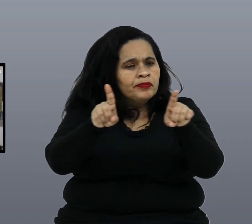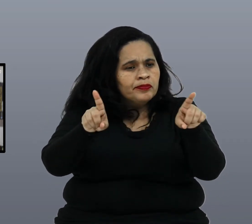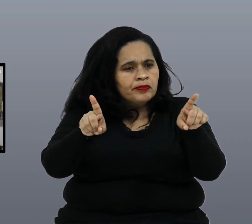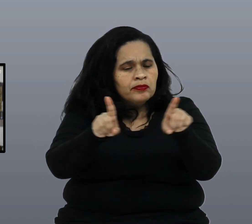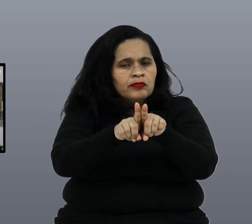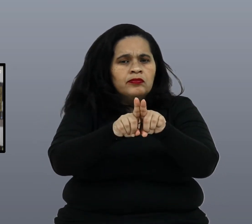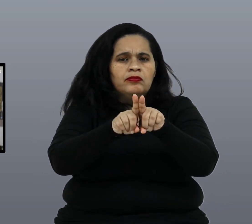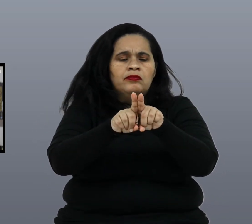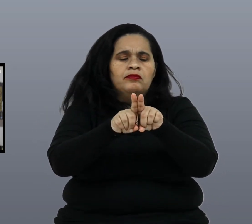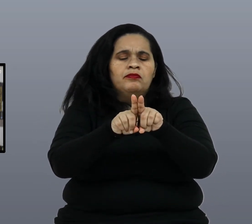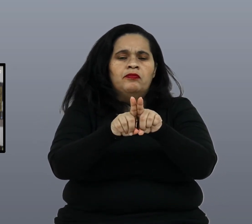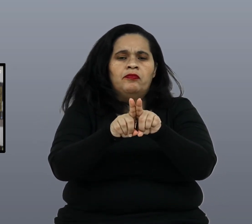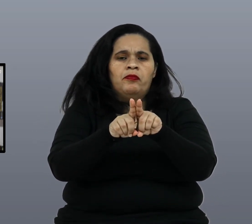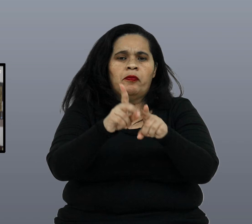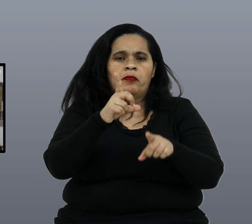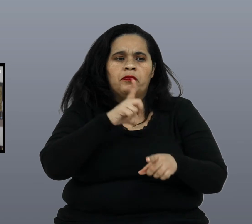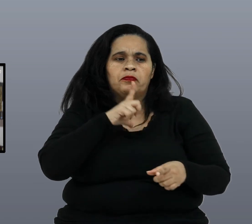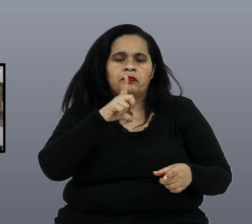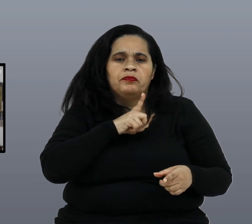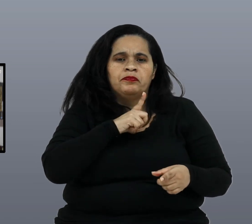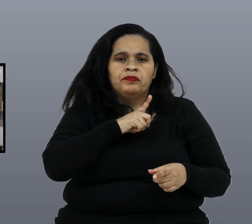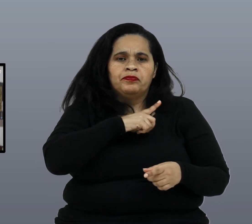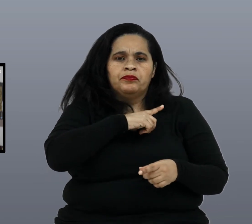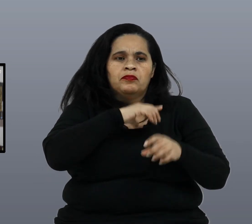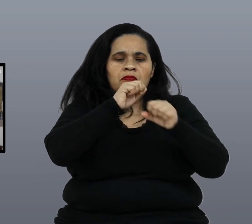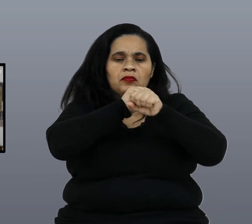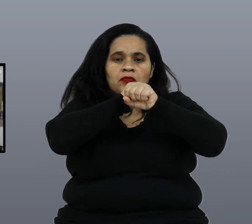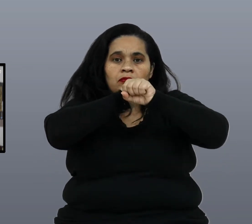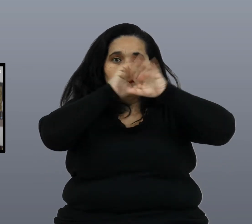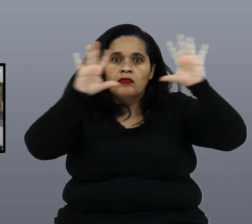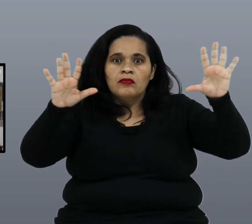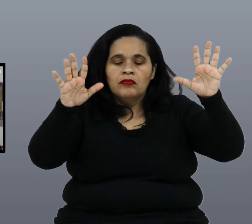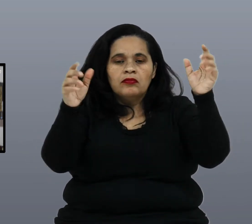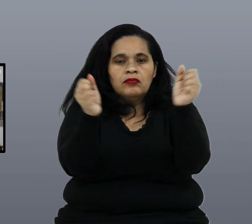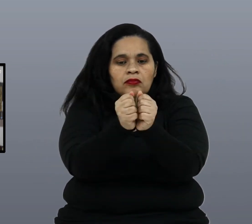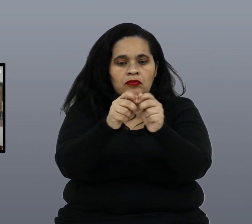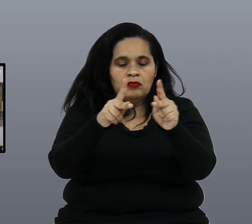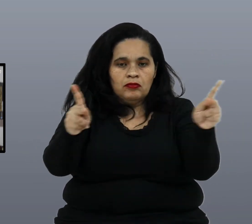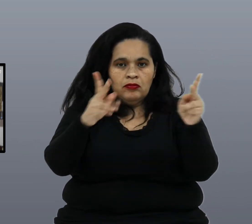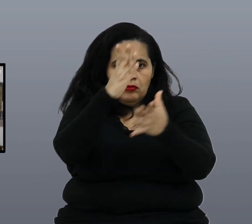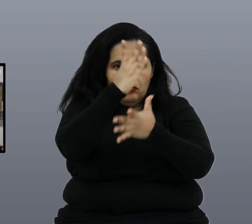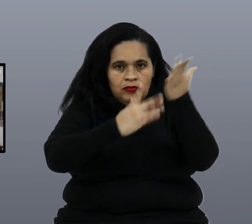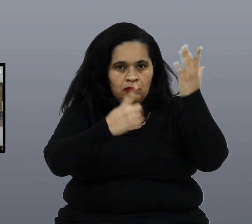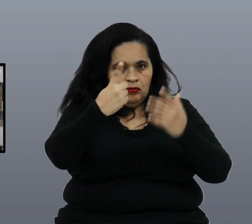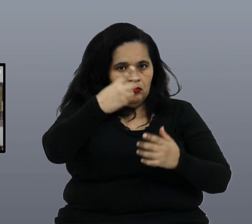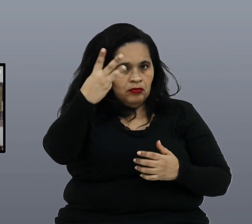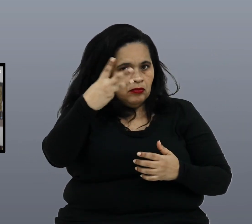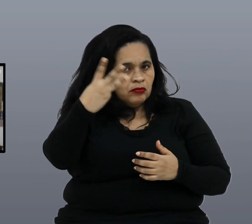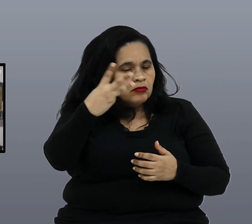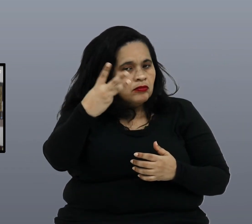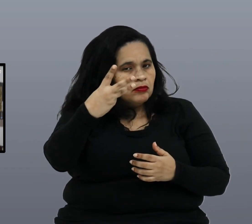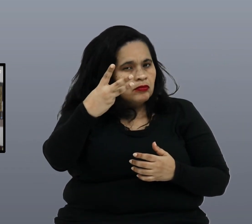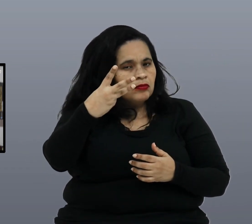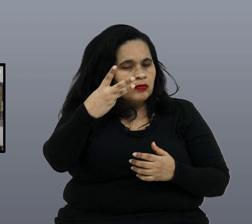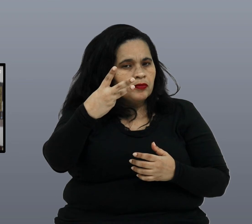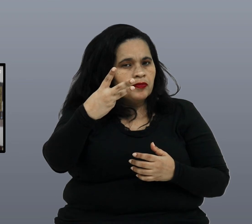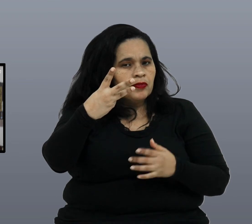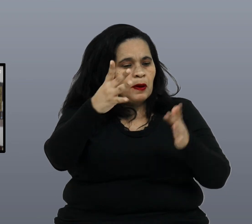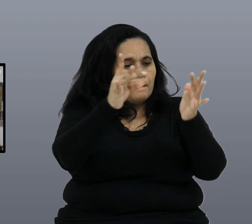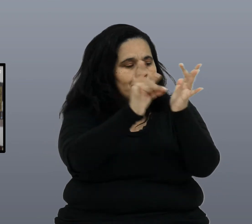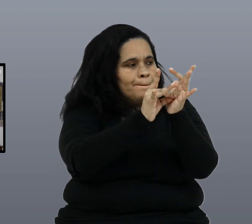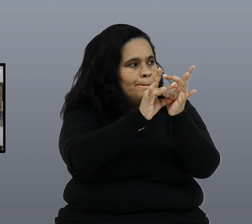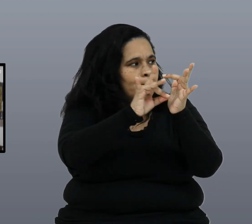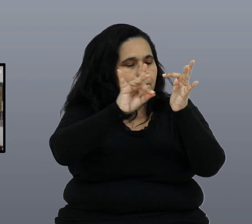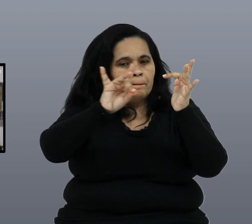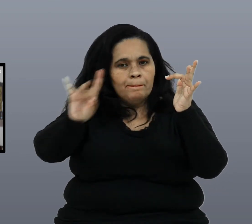encontrar respaldo e até uma clareza maior lá em Apocalipse capítulo 13, que é este anticristo que